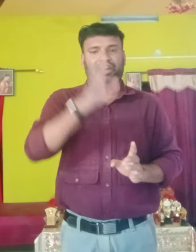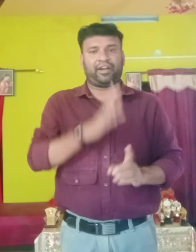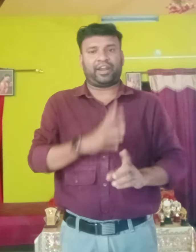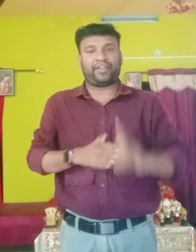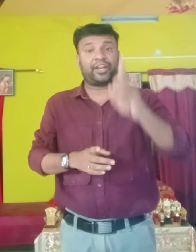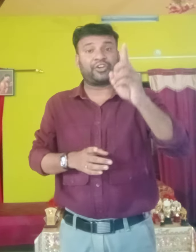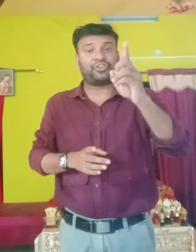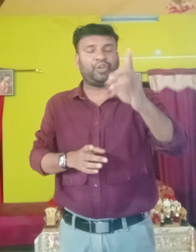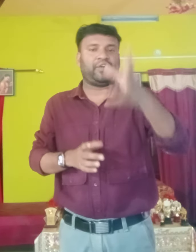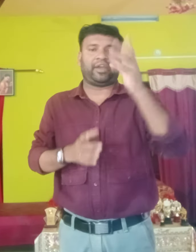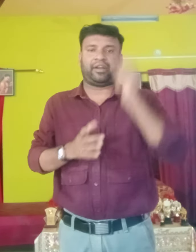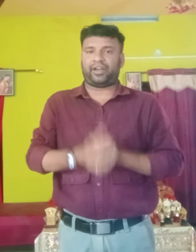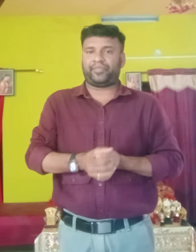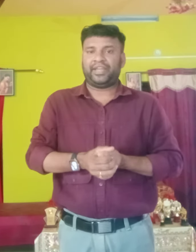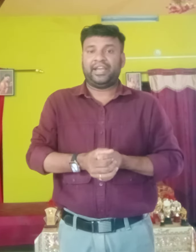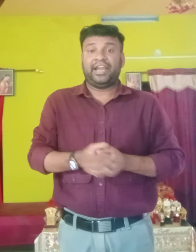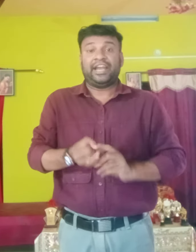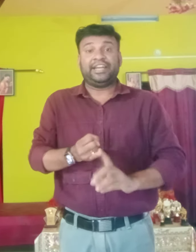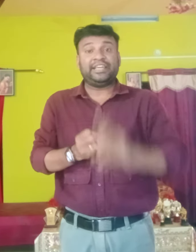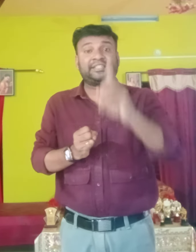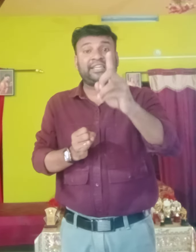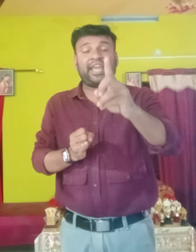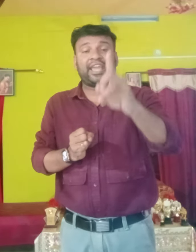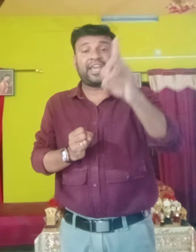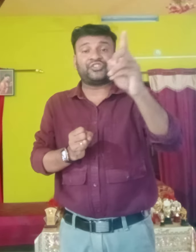ആണ്. റെക്ടിഫയർ ആണ്. DCയെ AC